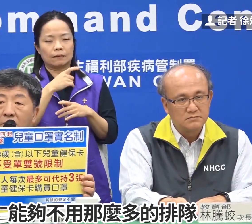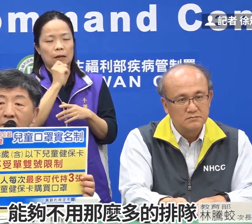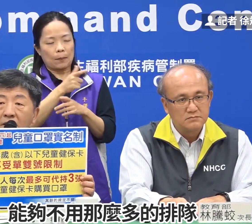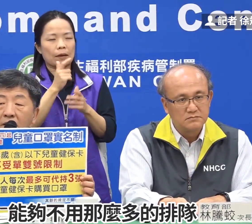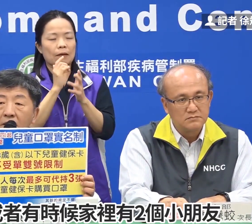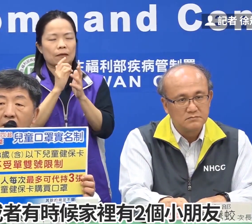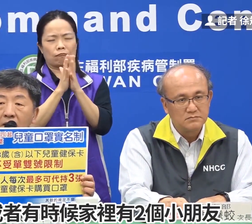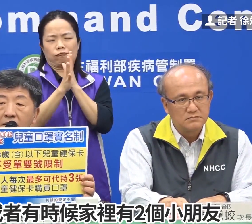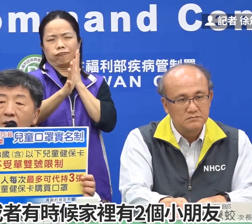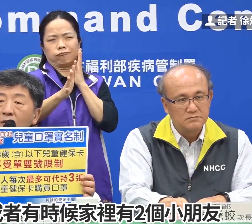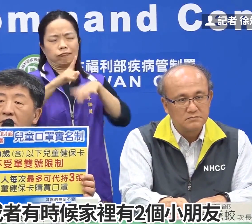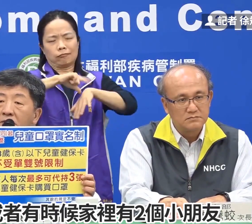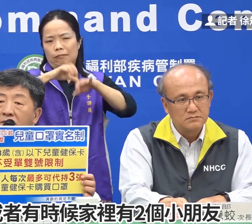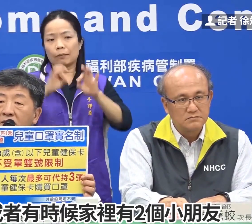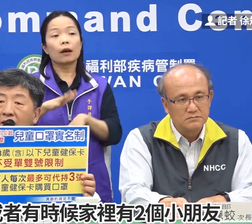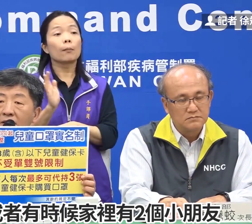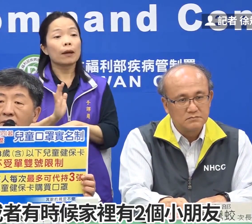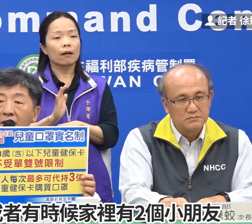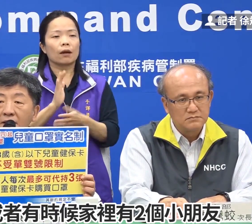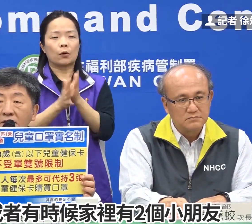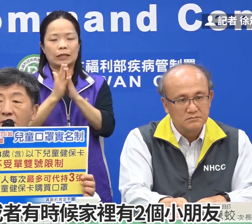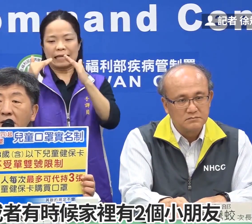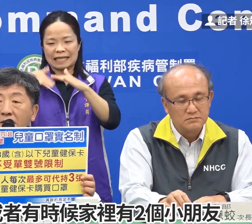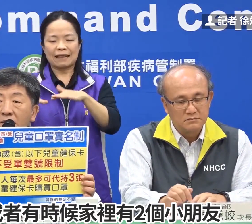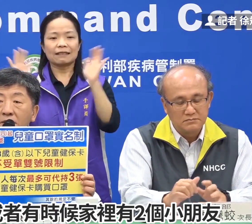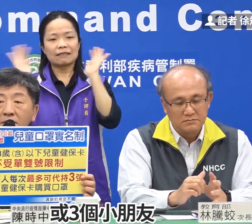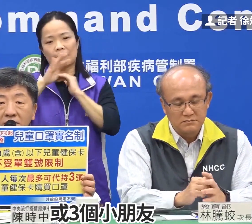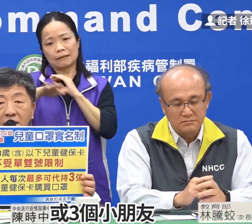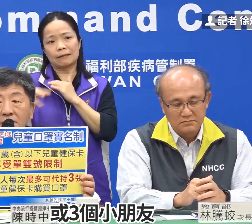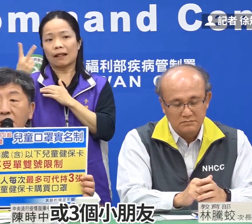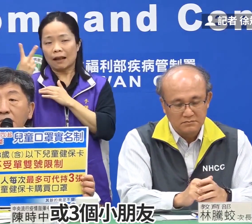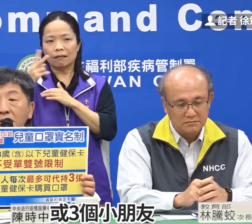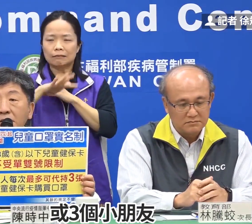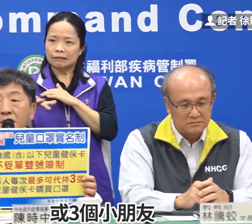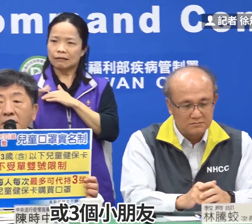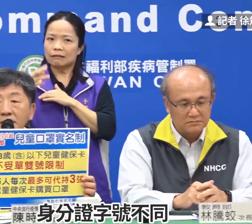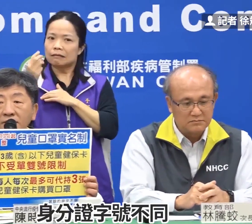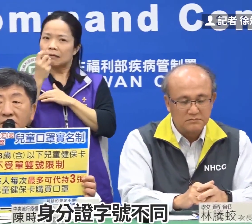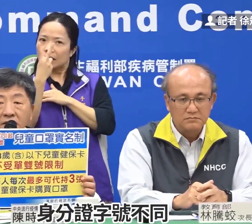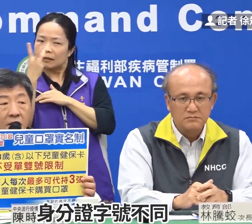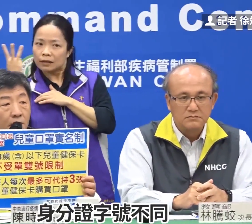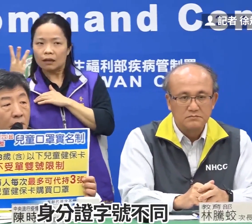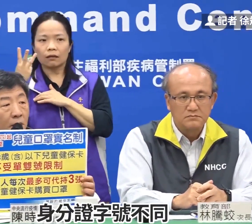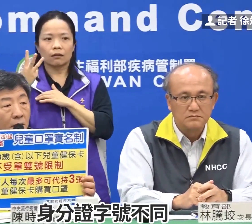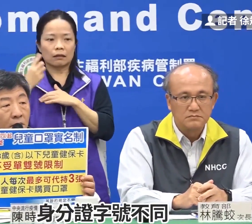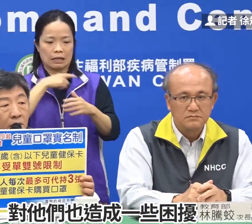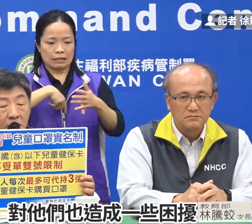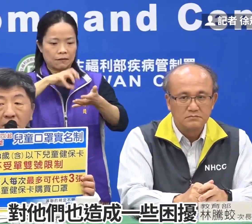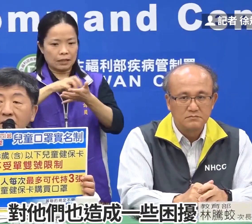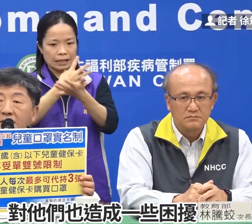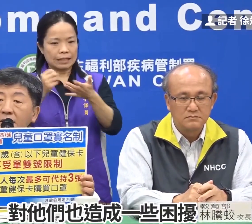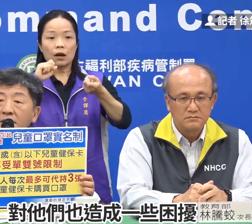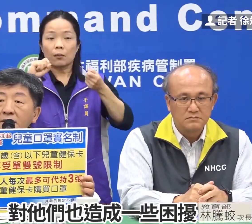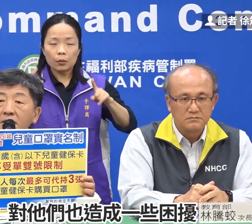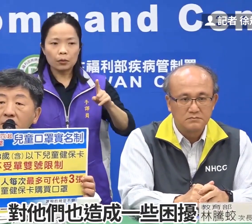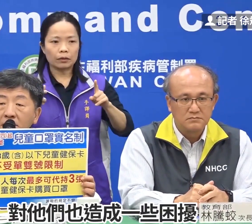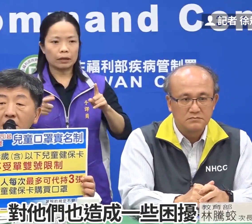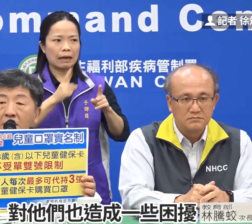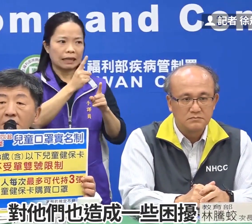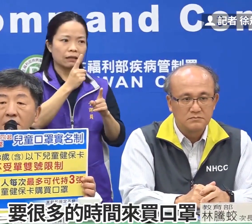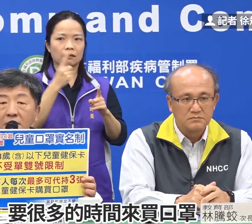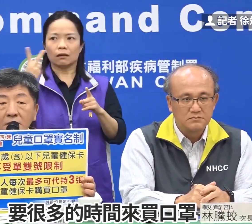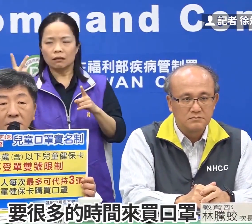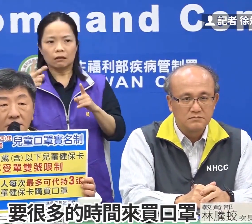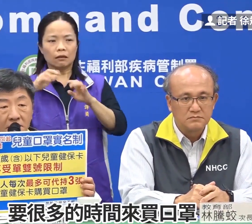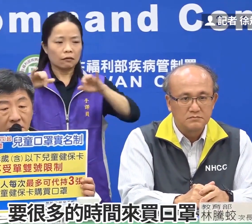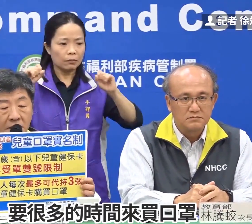多的排队。好，那或者有时候家里有2个小朋友或3个小朋友，身份之后不同，对他们也带成一些困